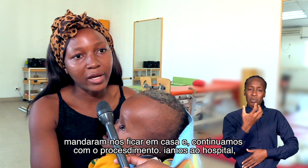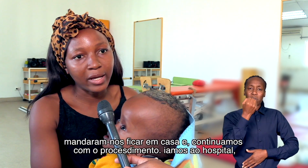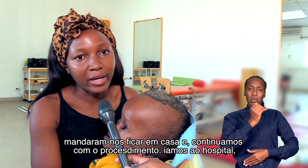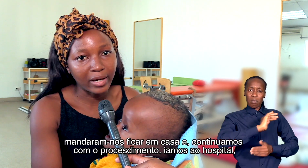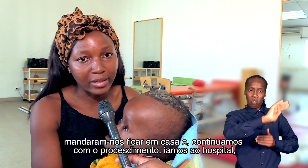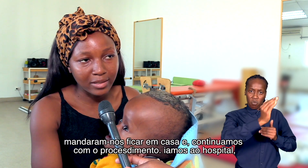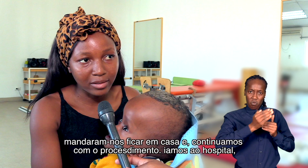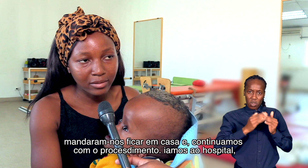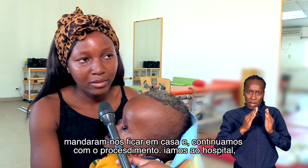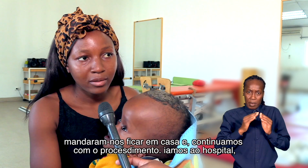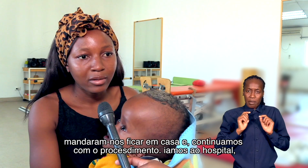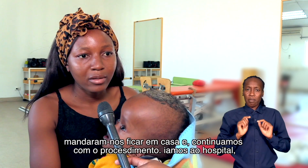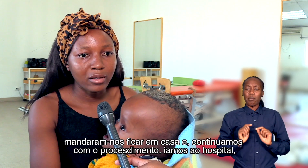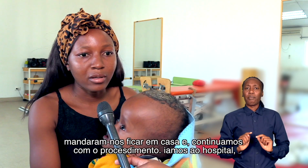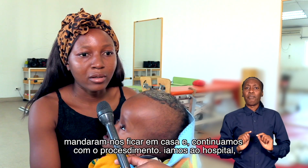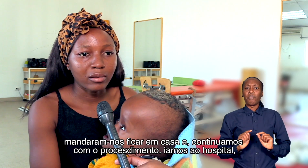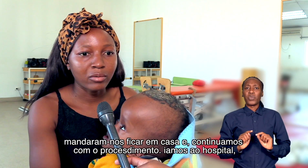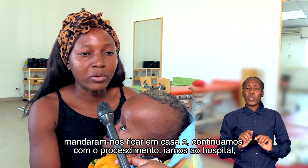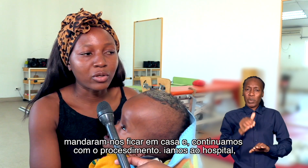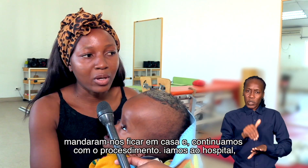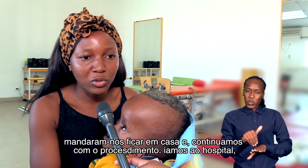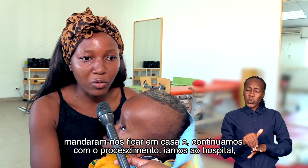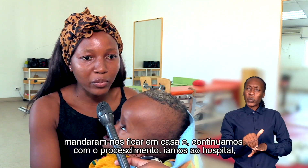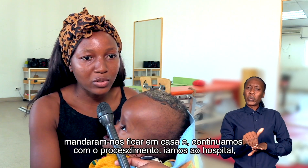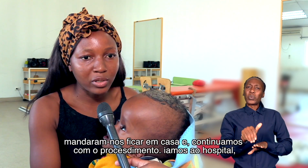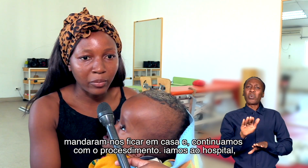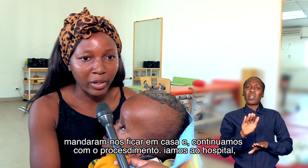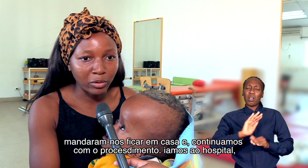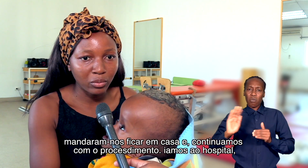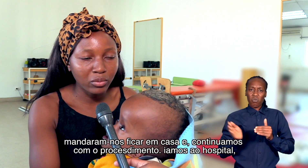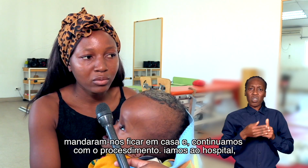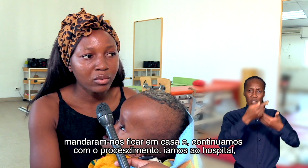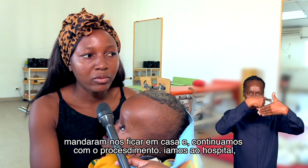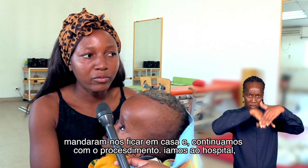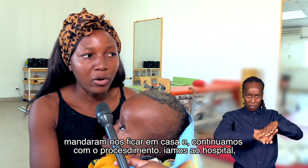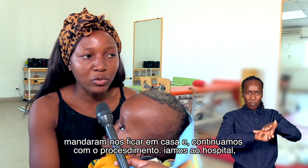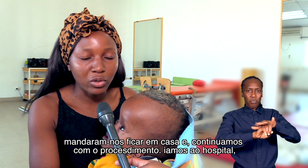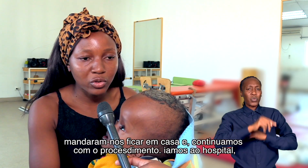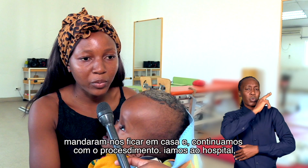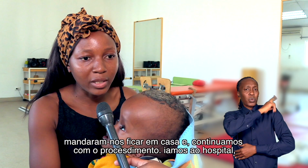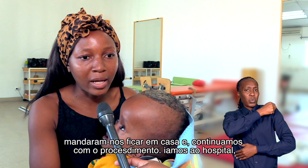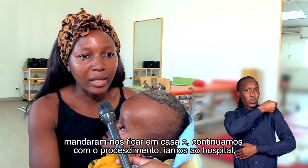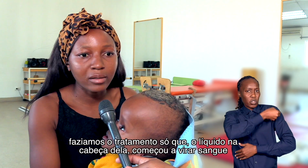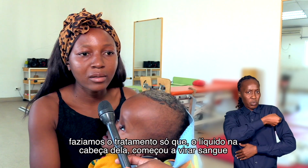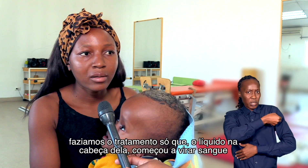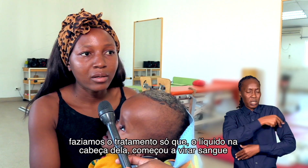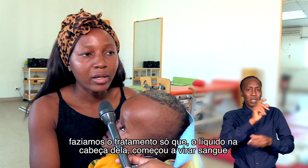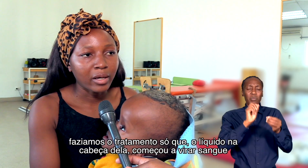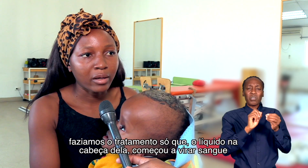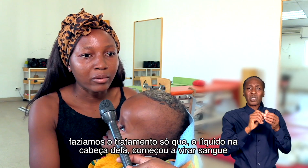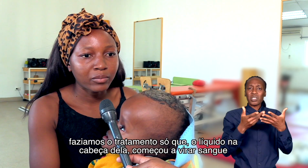mandaram ficar em casa e continuamos com o procedimento. Fomos ao hospital,